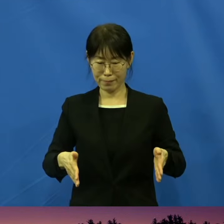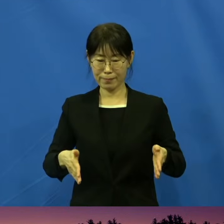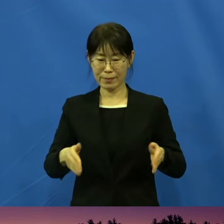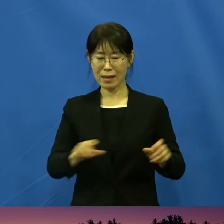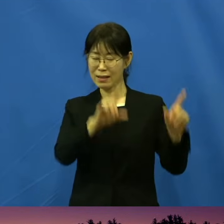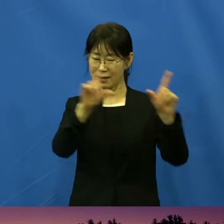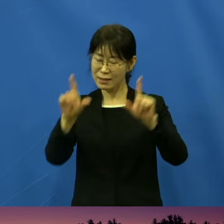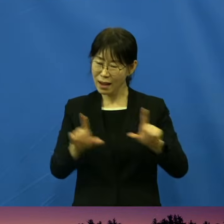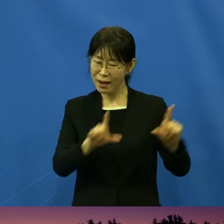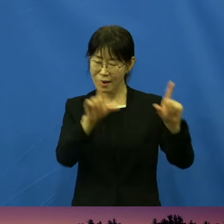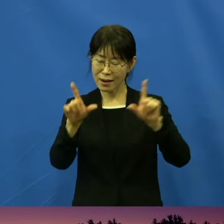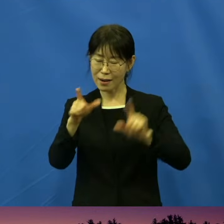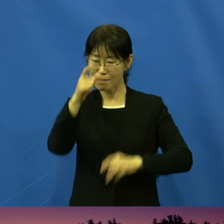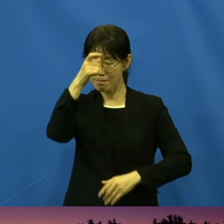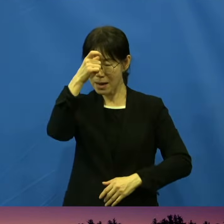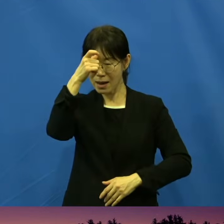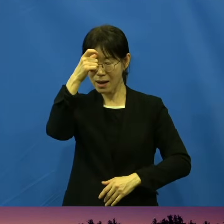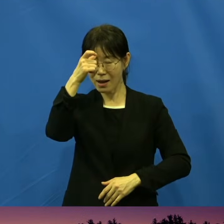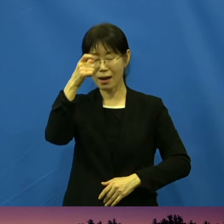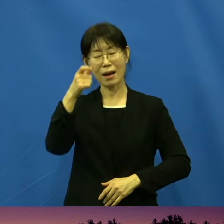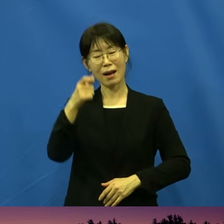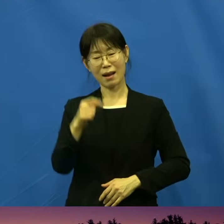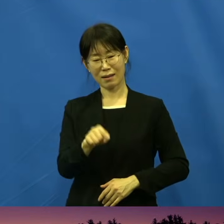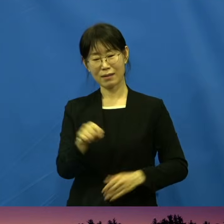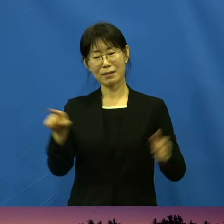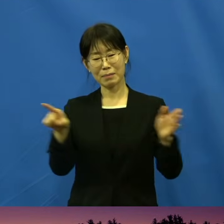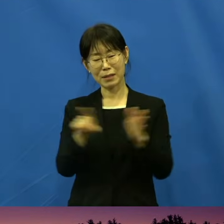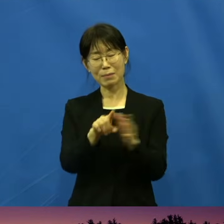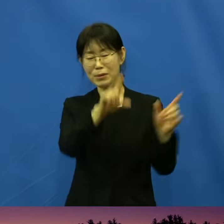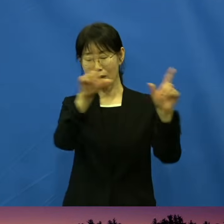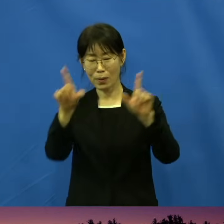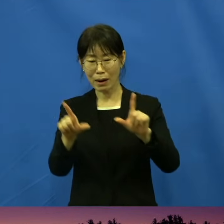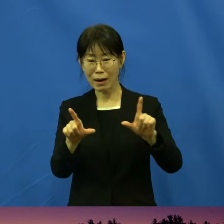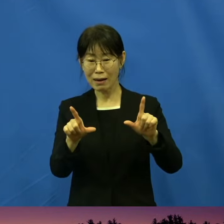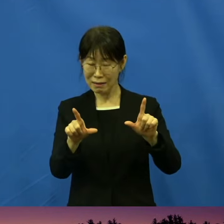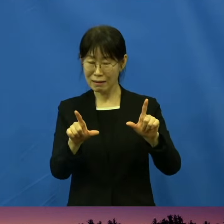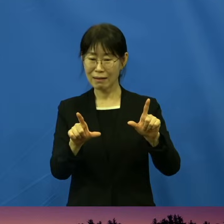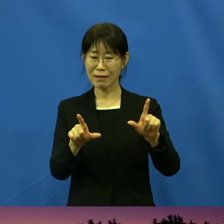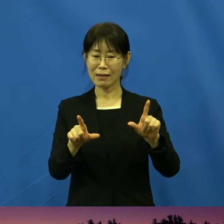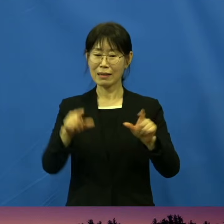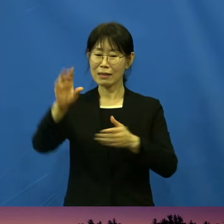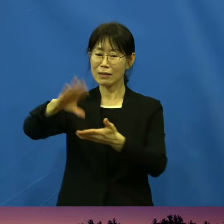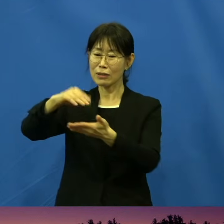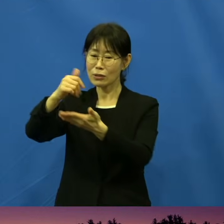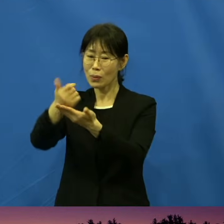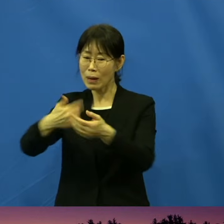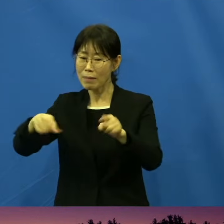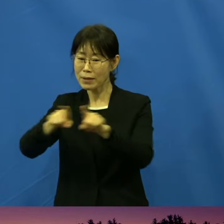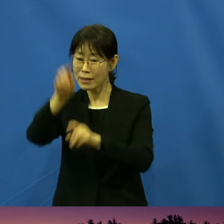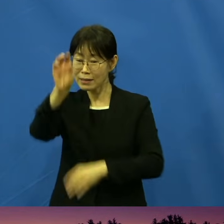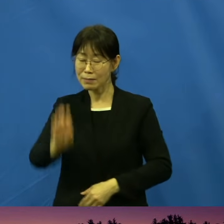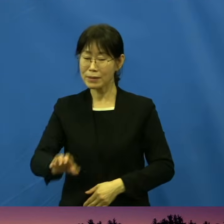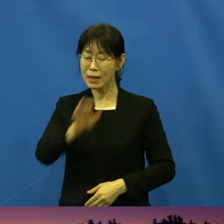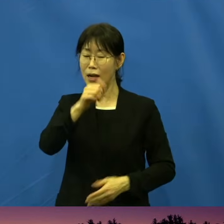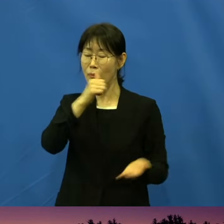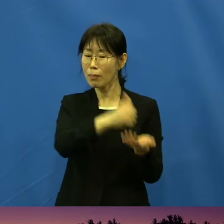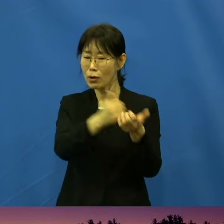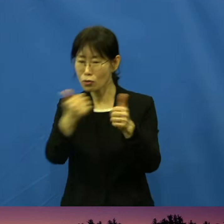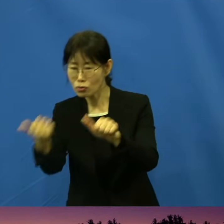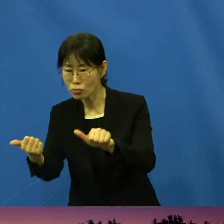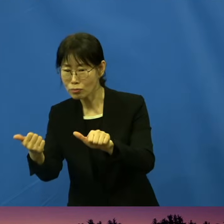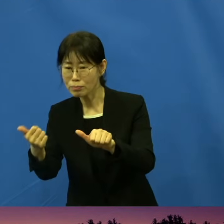입지 않겠다고 생각하고 믿음 생활하고 있는 사람들은 그리스도와 함께 십자가를 위해 죽는 경험이 전혀 없었기